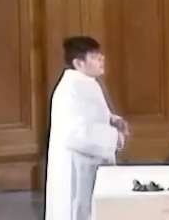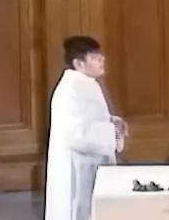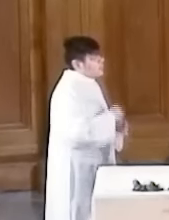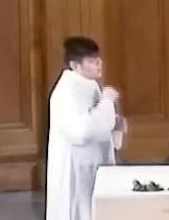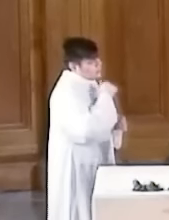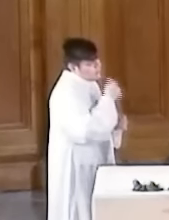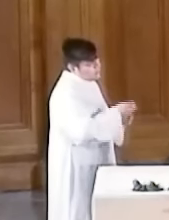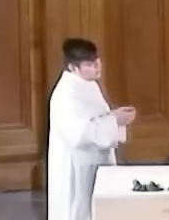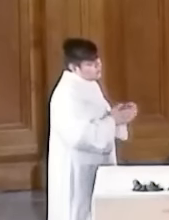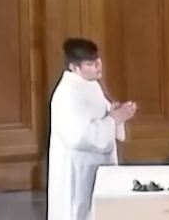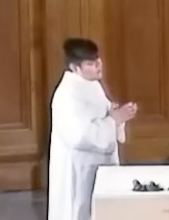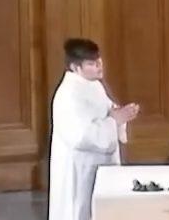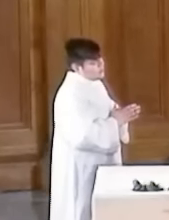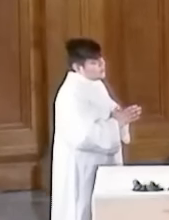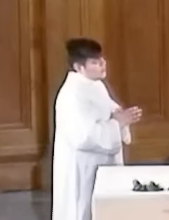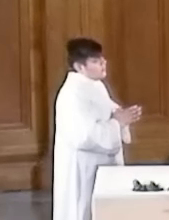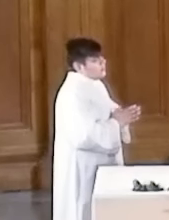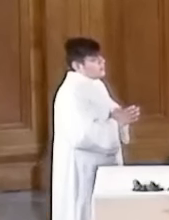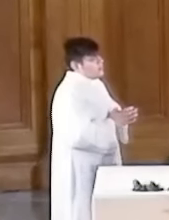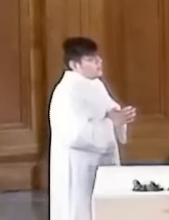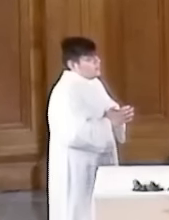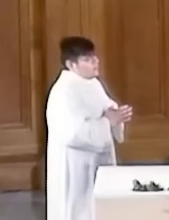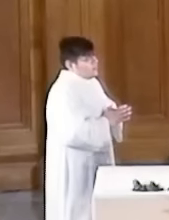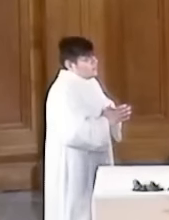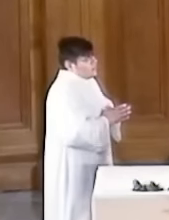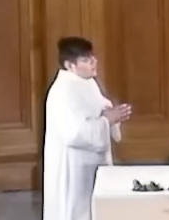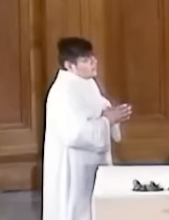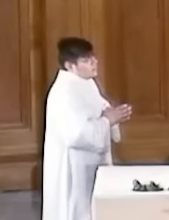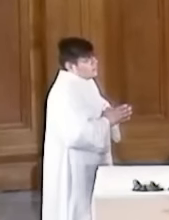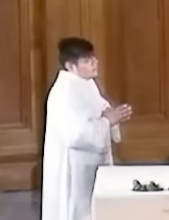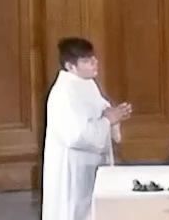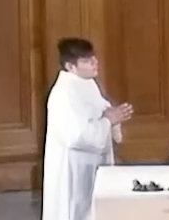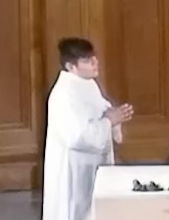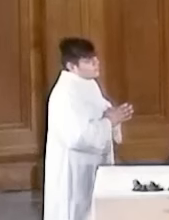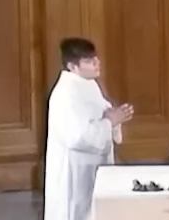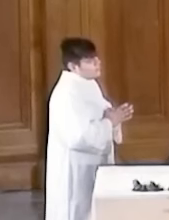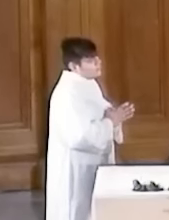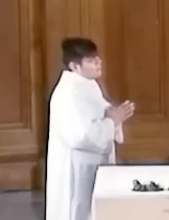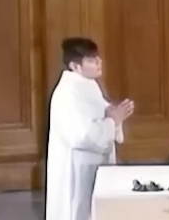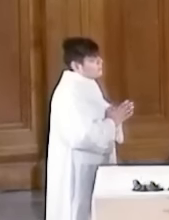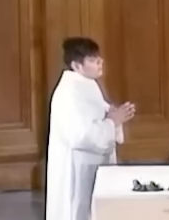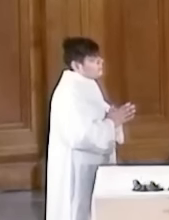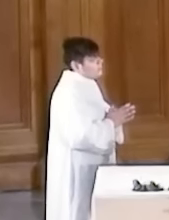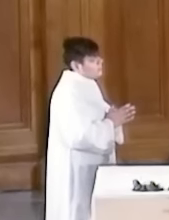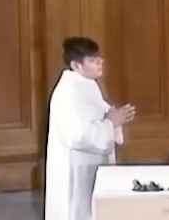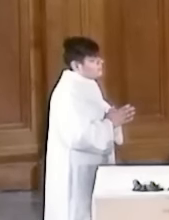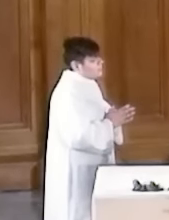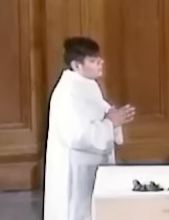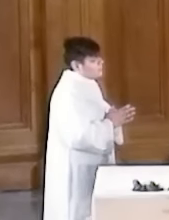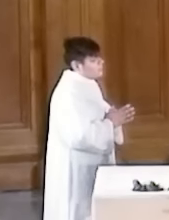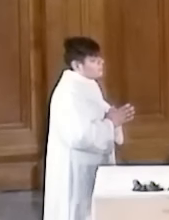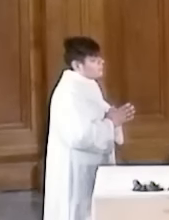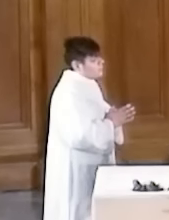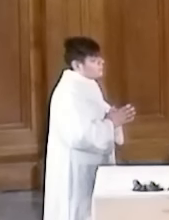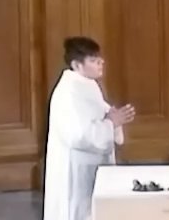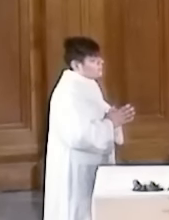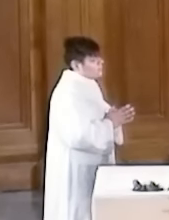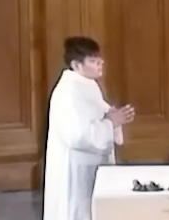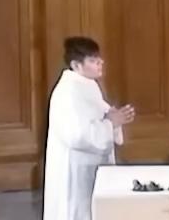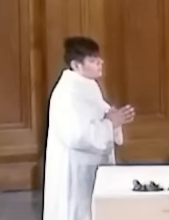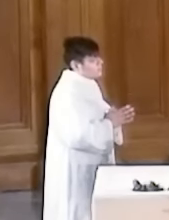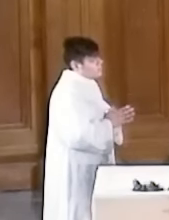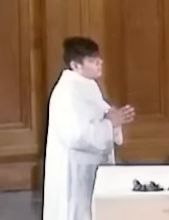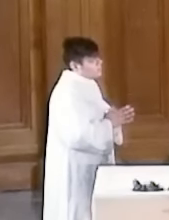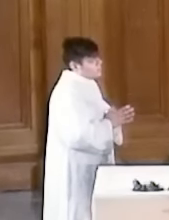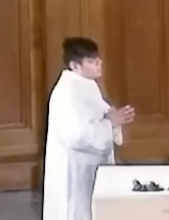nos dejes caer en la tentación y líbranos del mal. Líbranos de todos los males, Señor, y